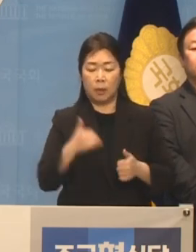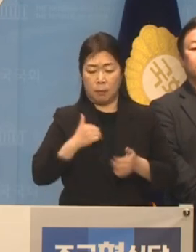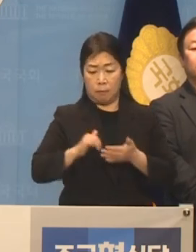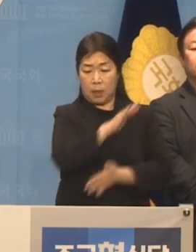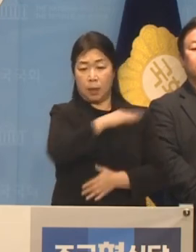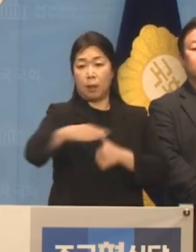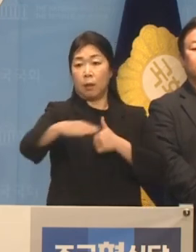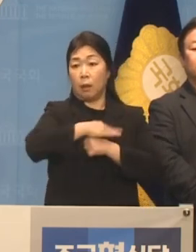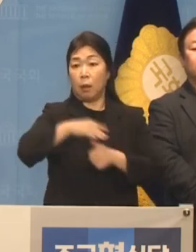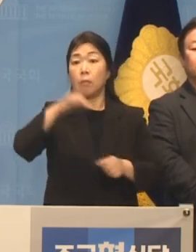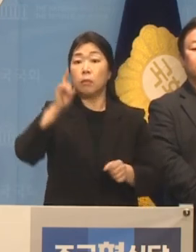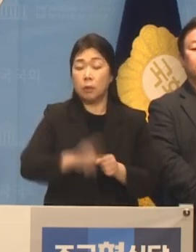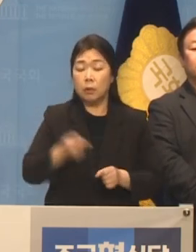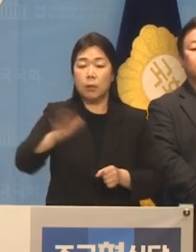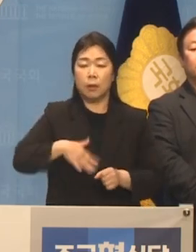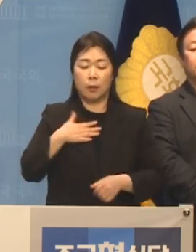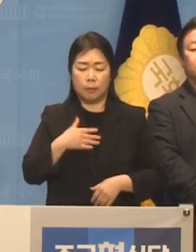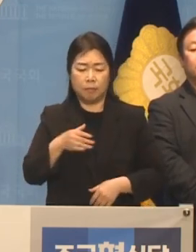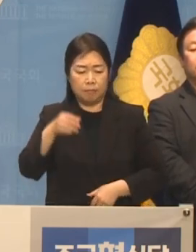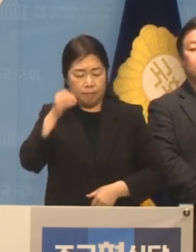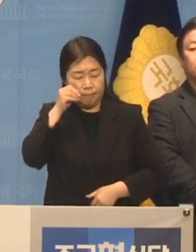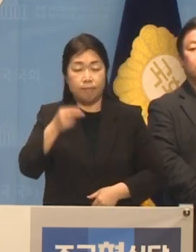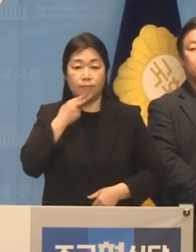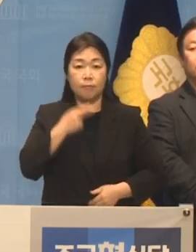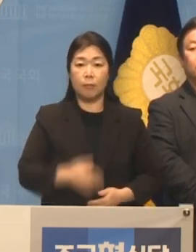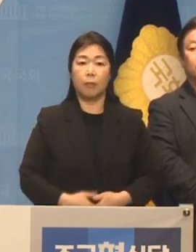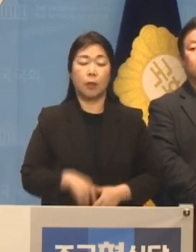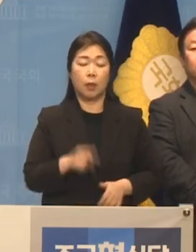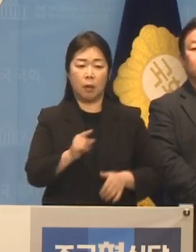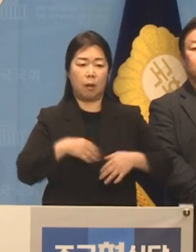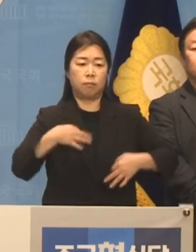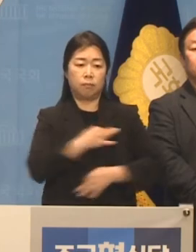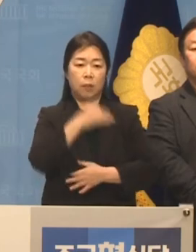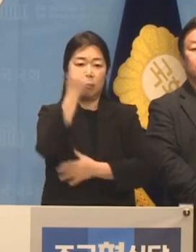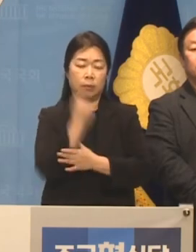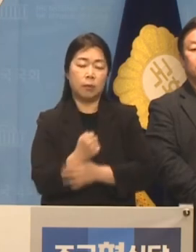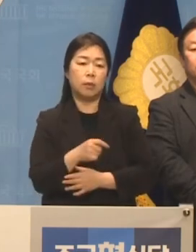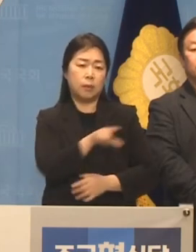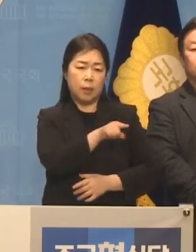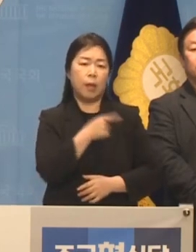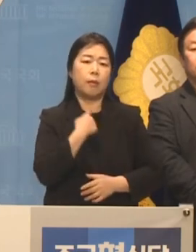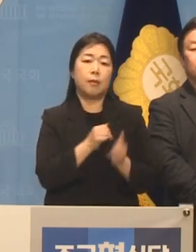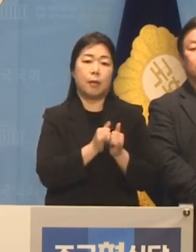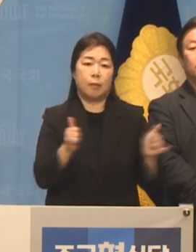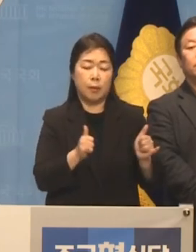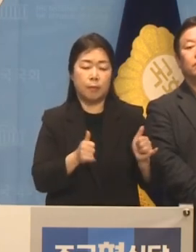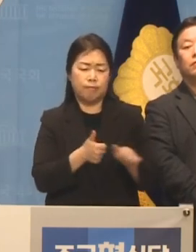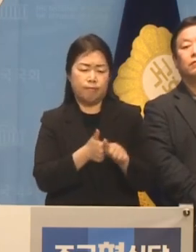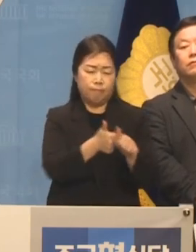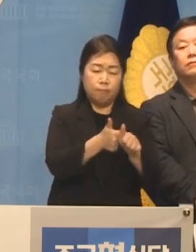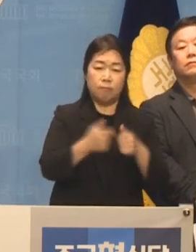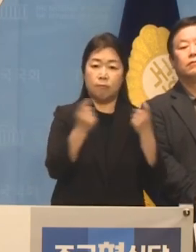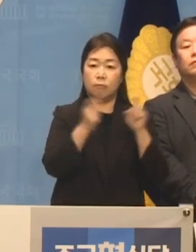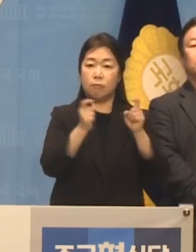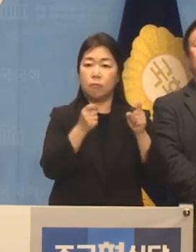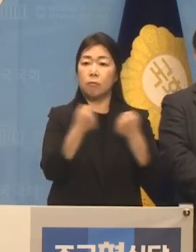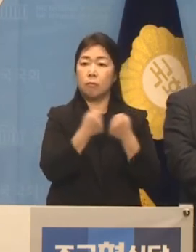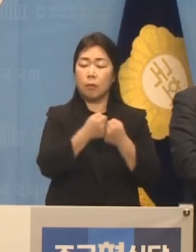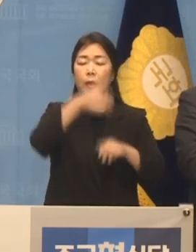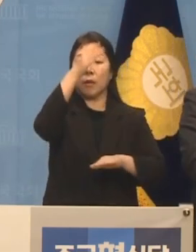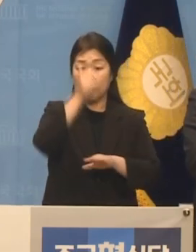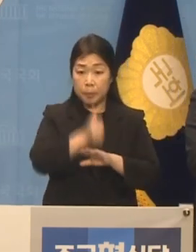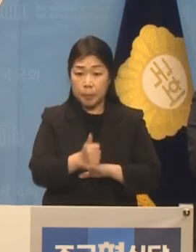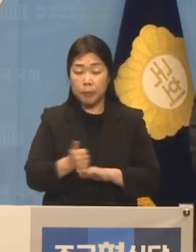것입니다. 그러나 저는 굴하지 않고 이런 적폐 세력들에게 힘을 다해 저항했습니다. 그리고